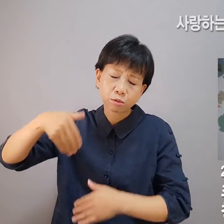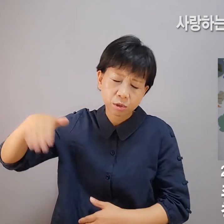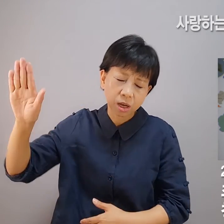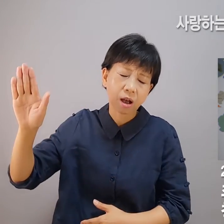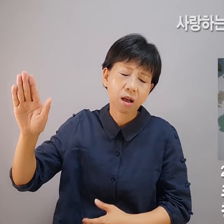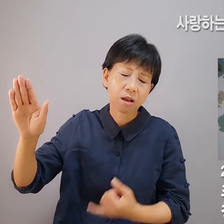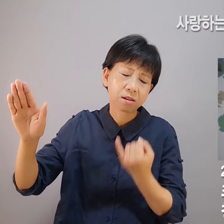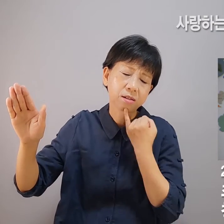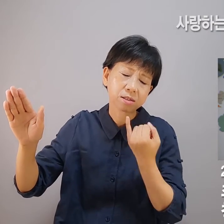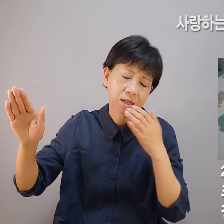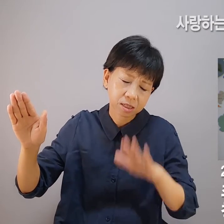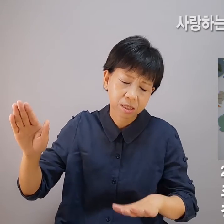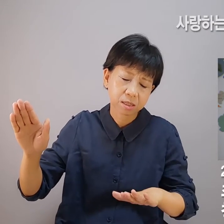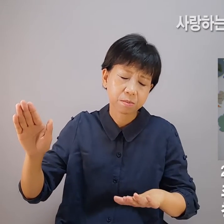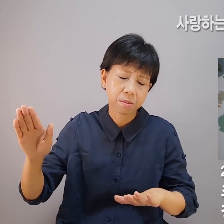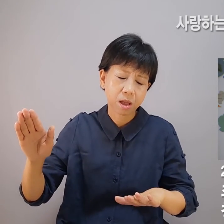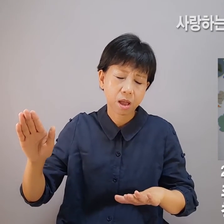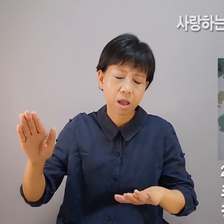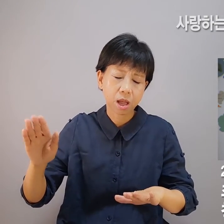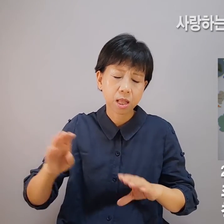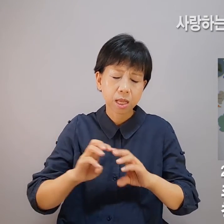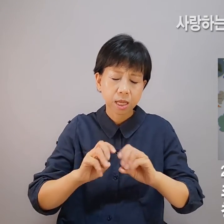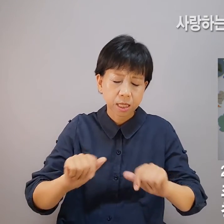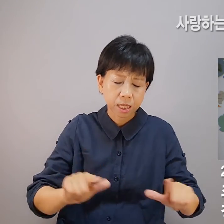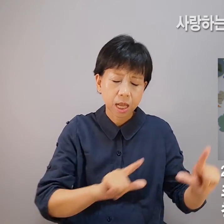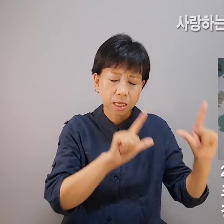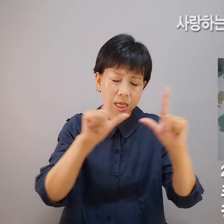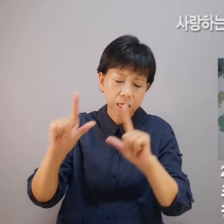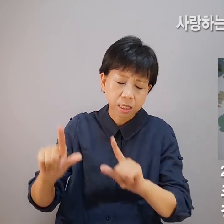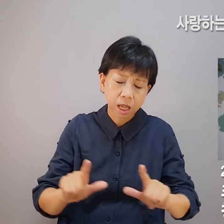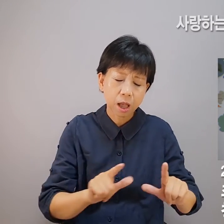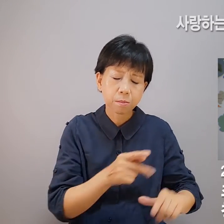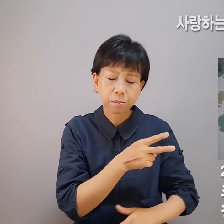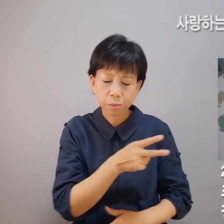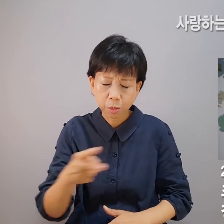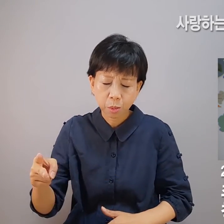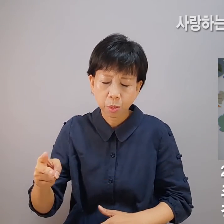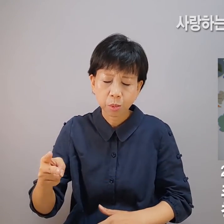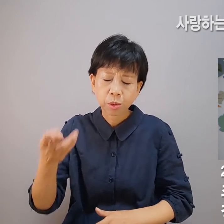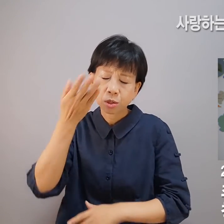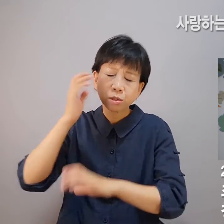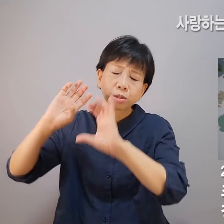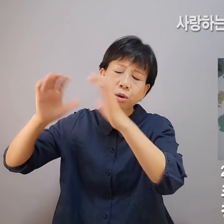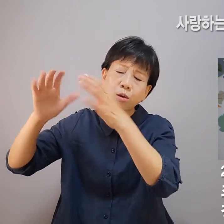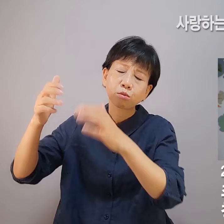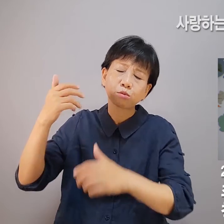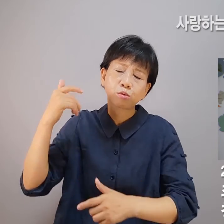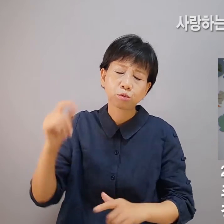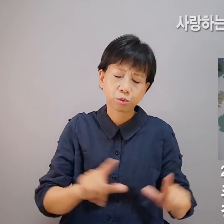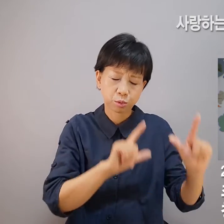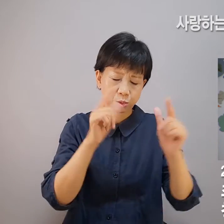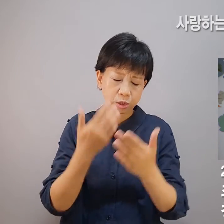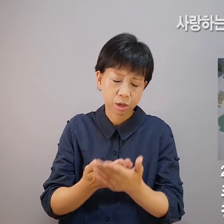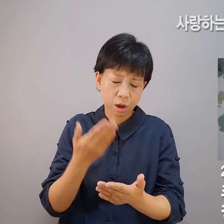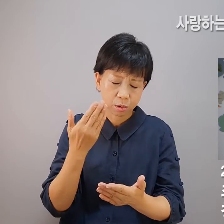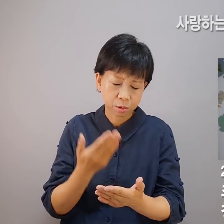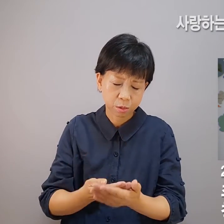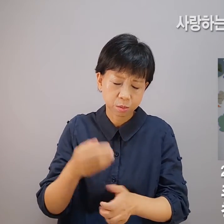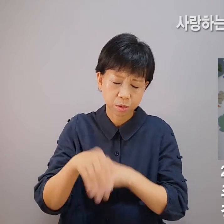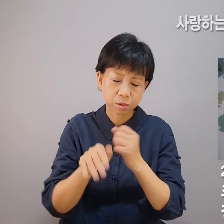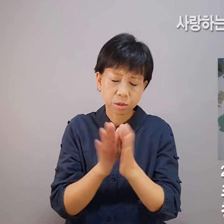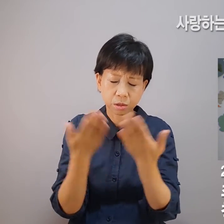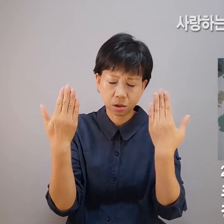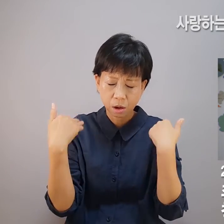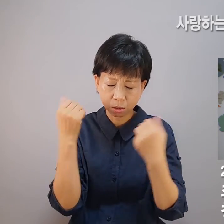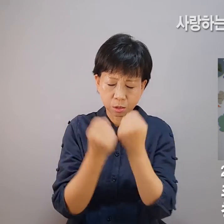이 땅에서의 삶 또한 천국을 이루며 살아갈 수 있는 우리들 될 수 있게 도와 주시옵소서. 우리 성경학교와